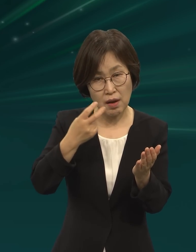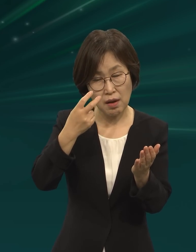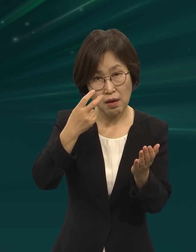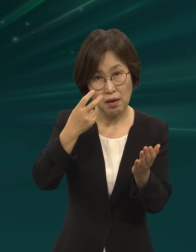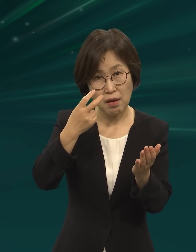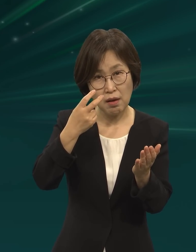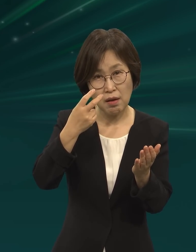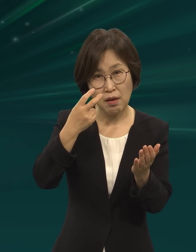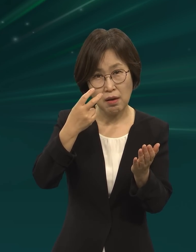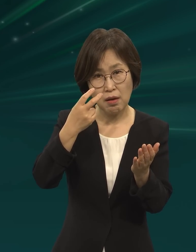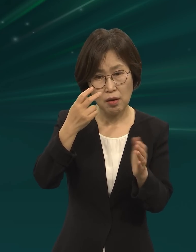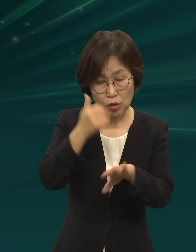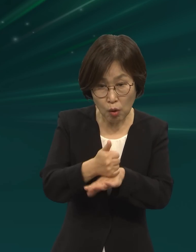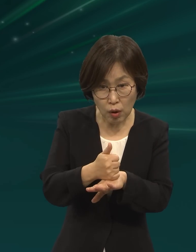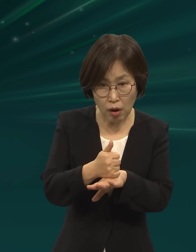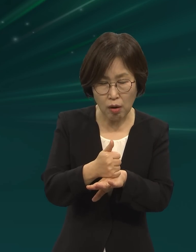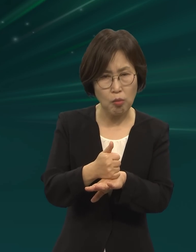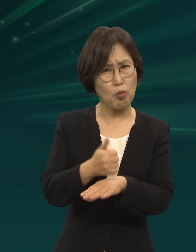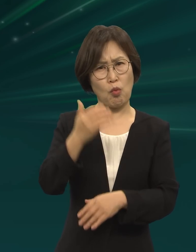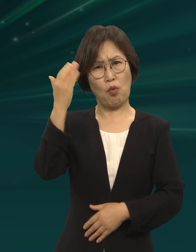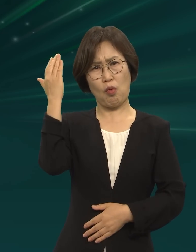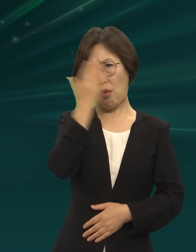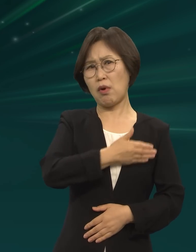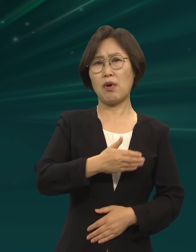보니 아무것도 없대요.